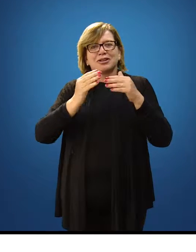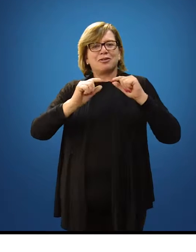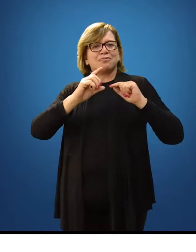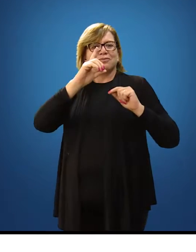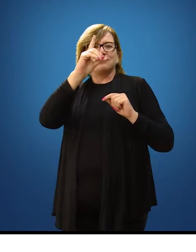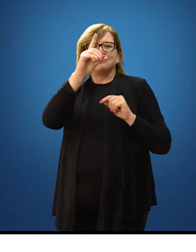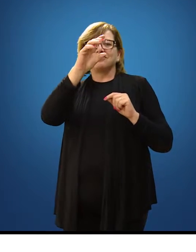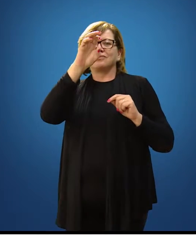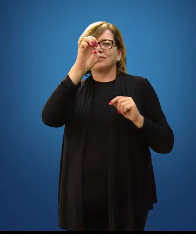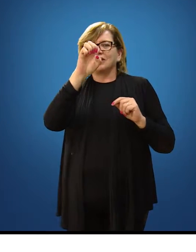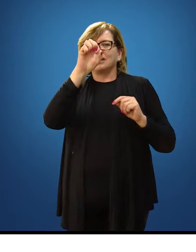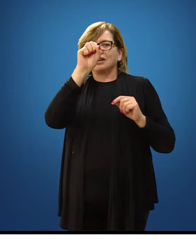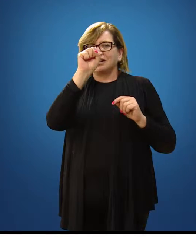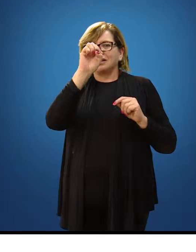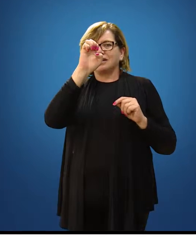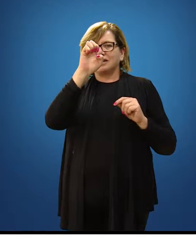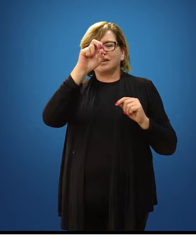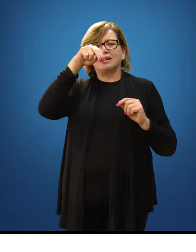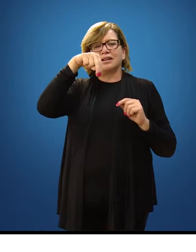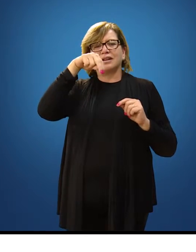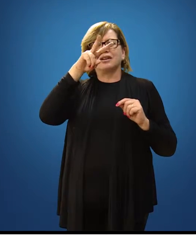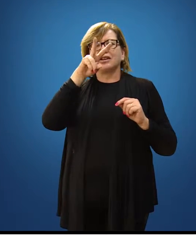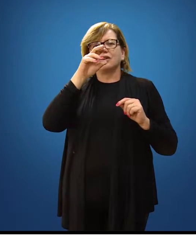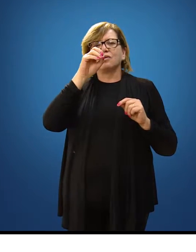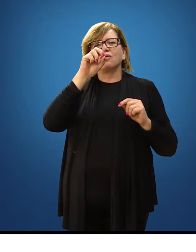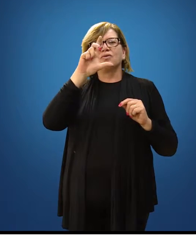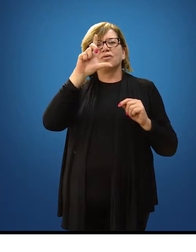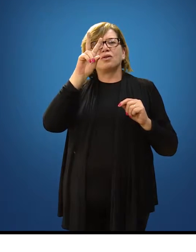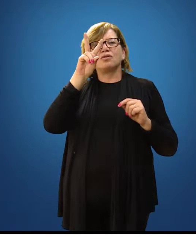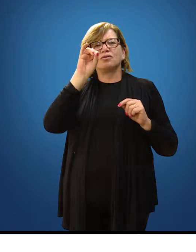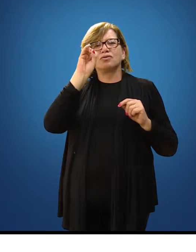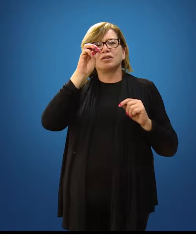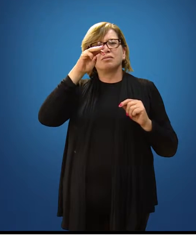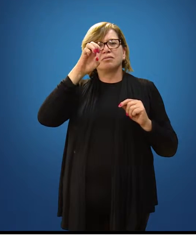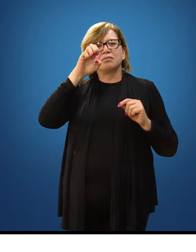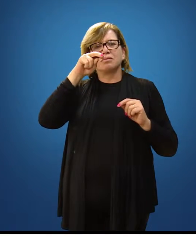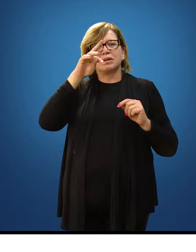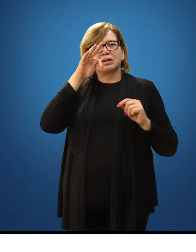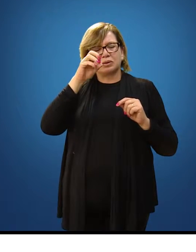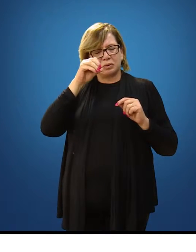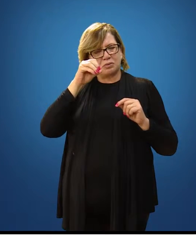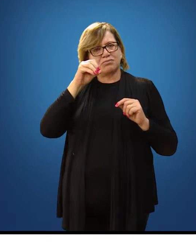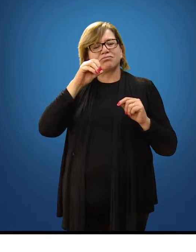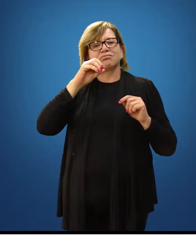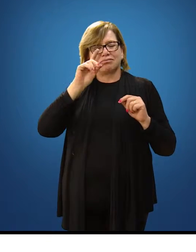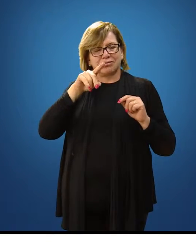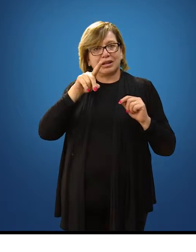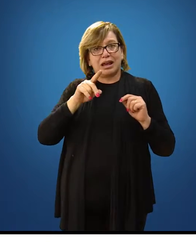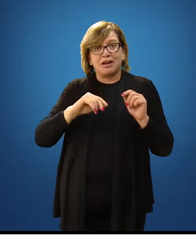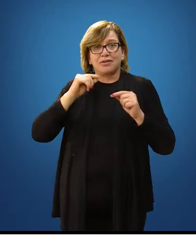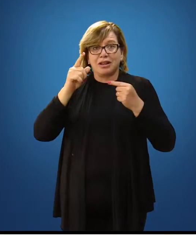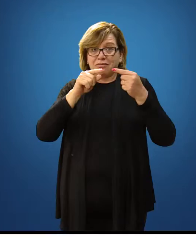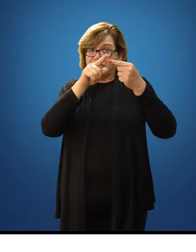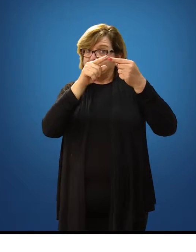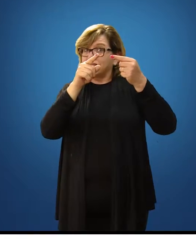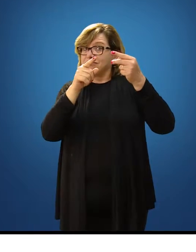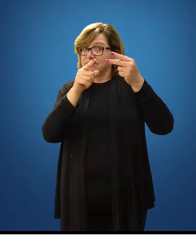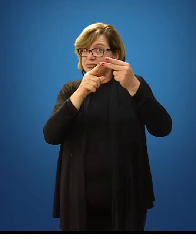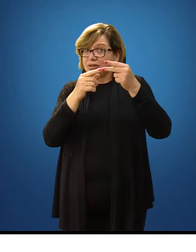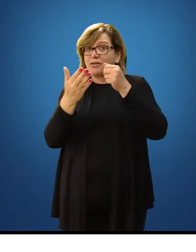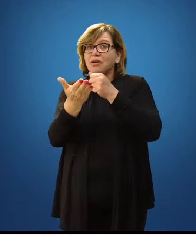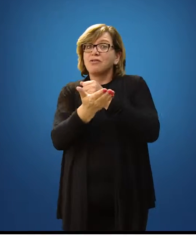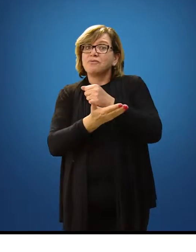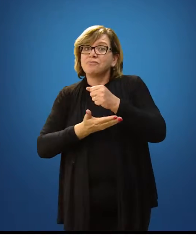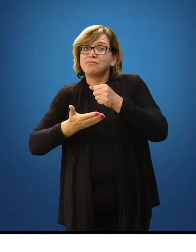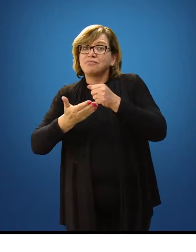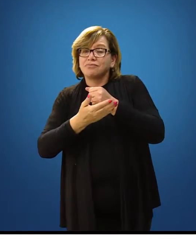desenvolvimento, o grosso do seu artigo, que está dividido entre fundamentação teórica, a metodologia